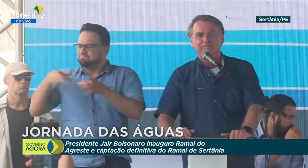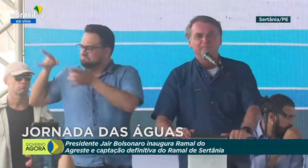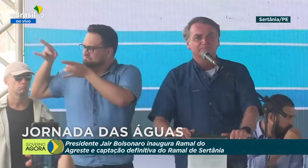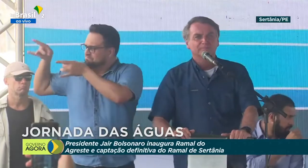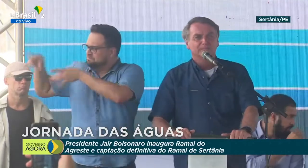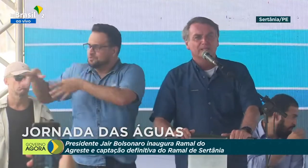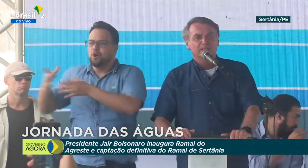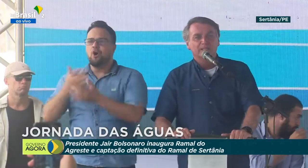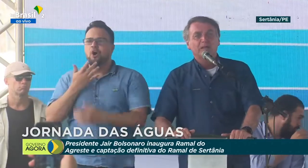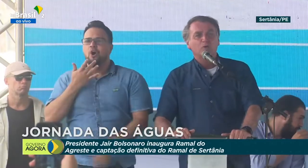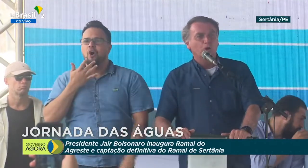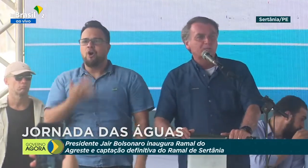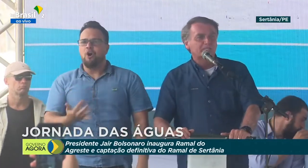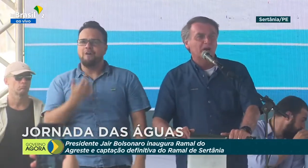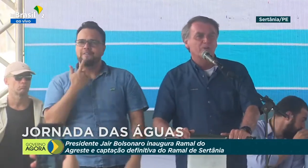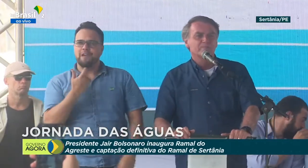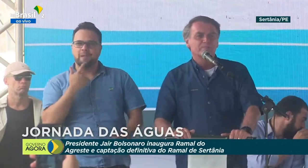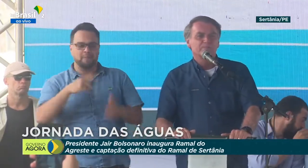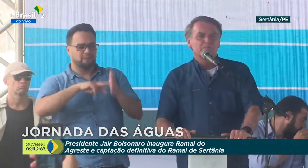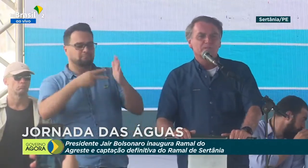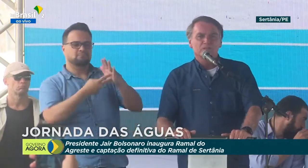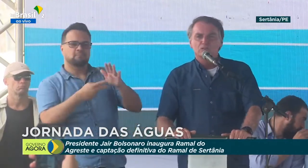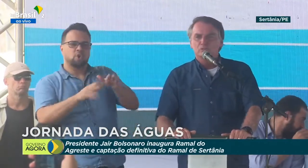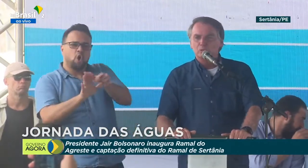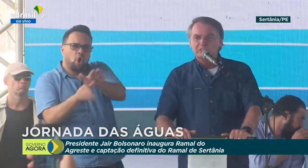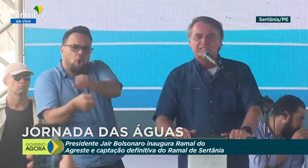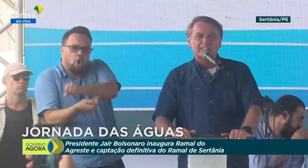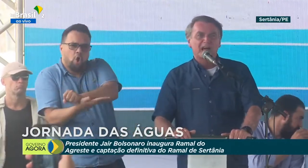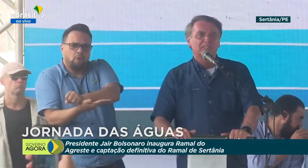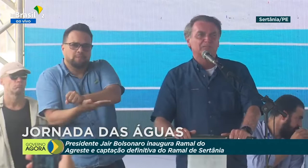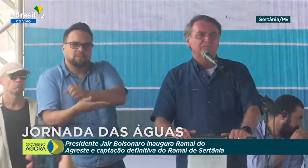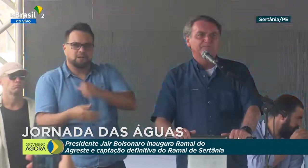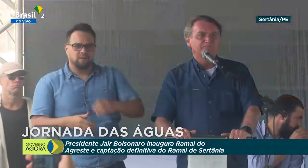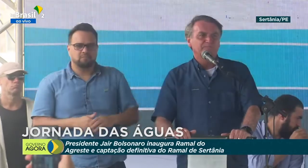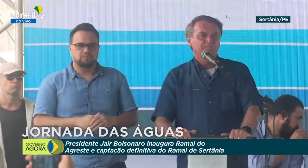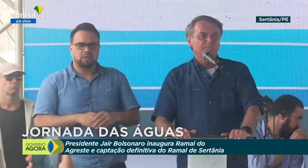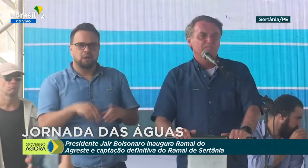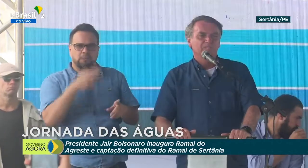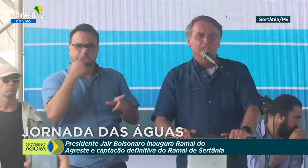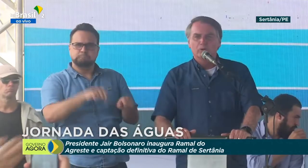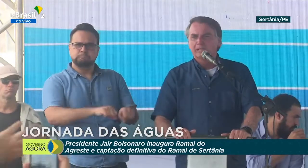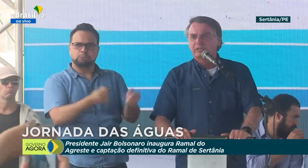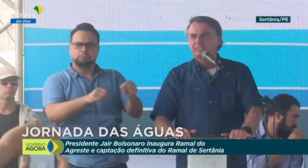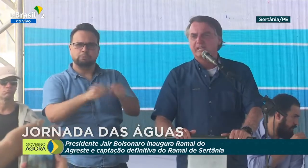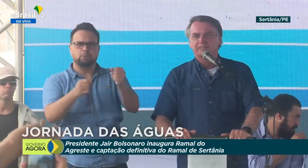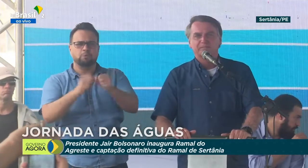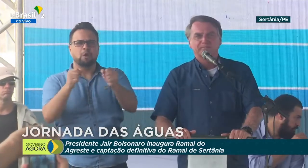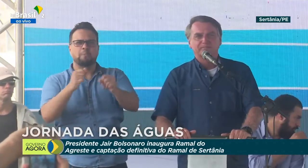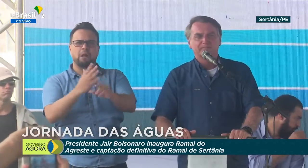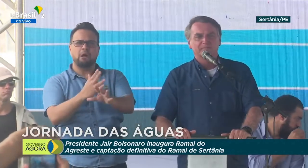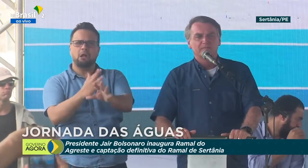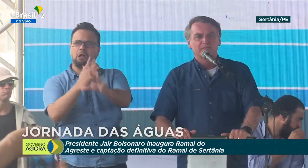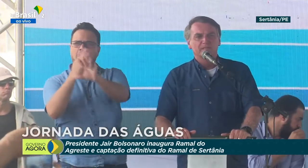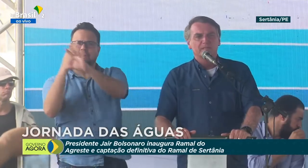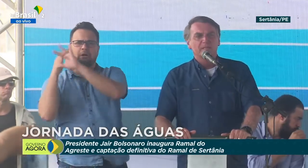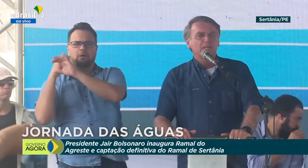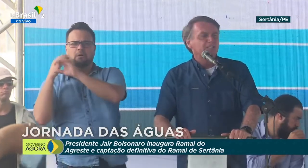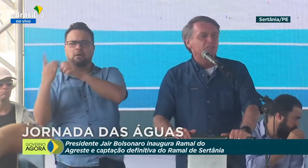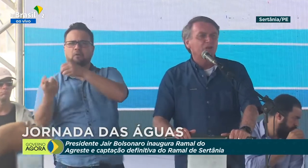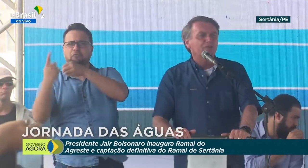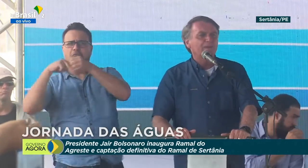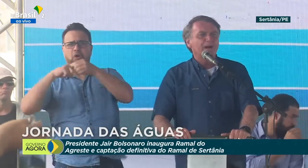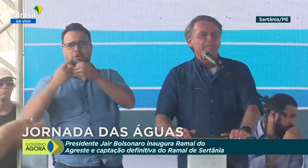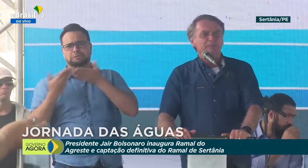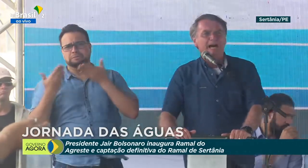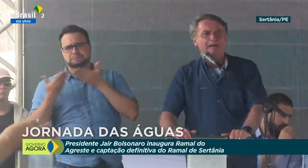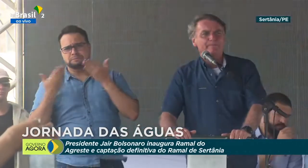vermelho da corrupção, do descaso e do retrocesso. Isso